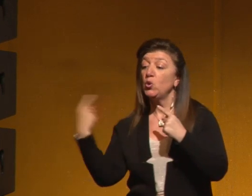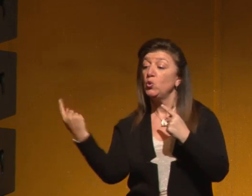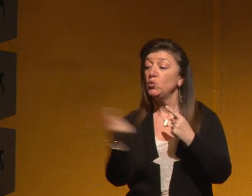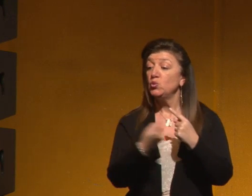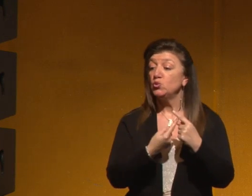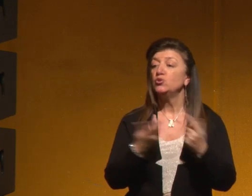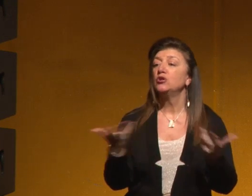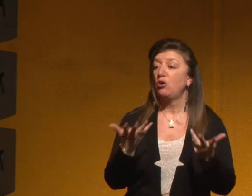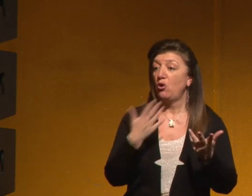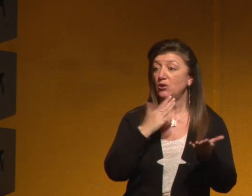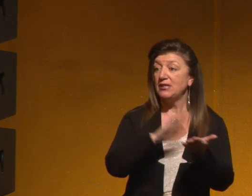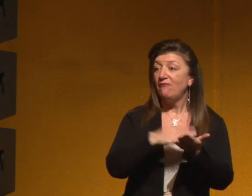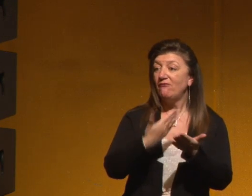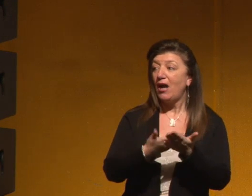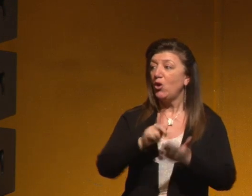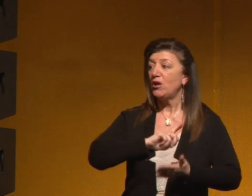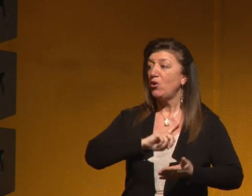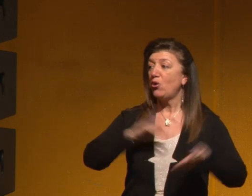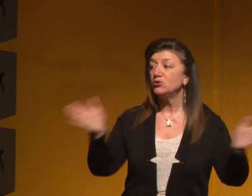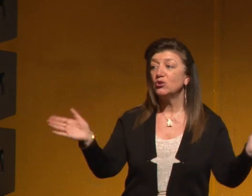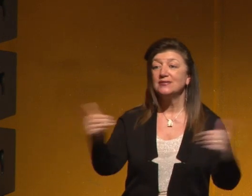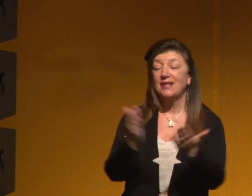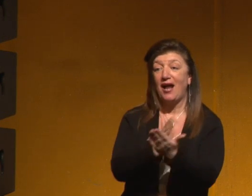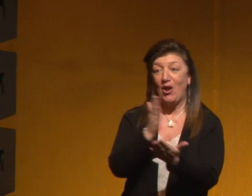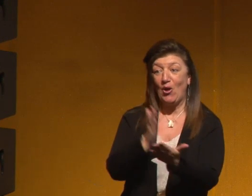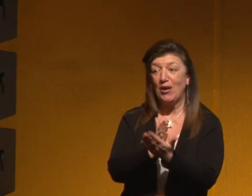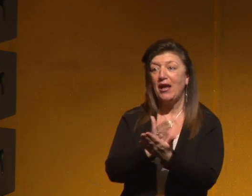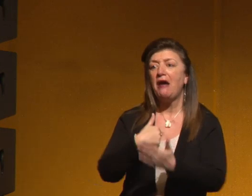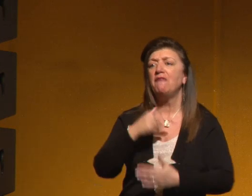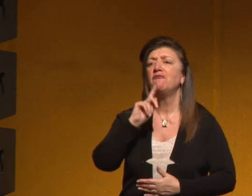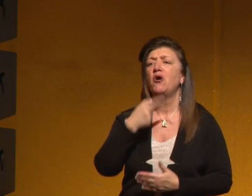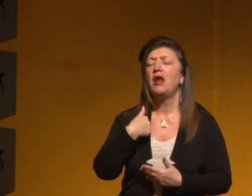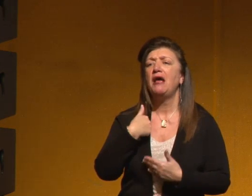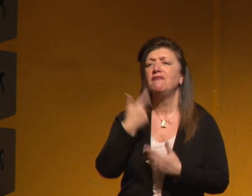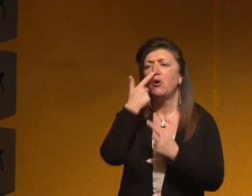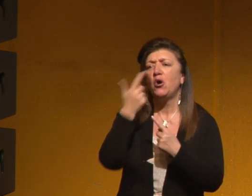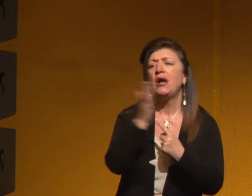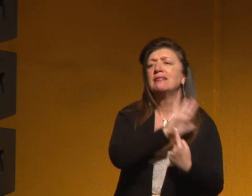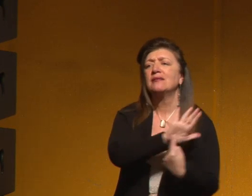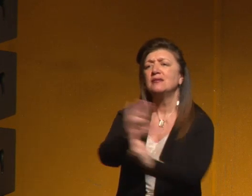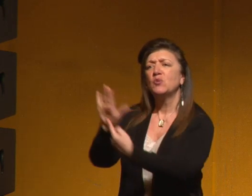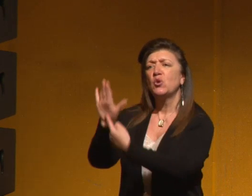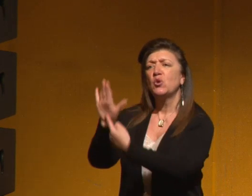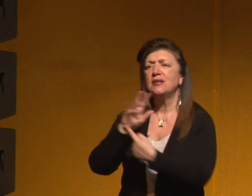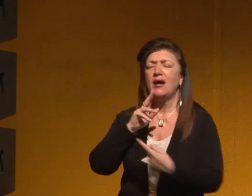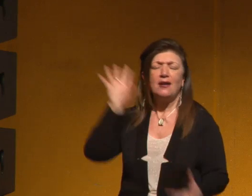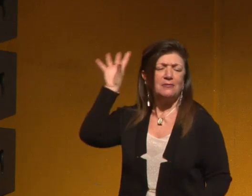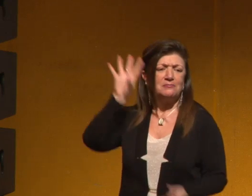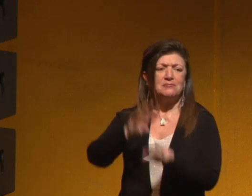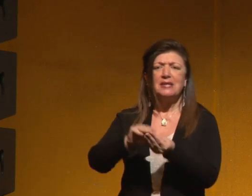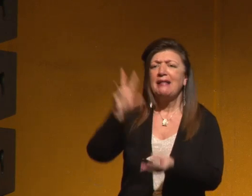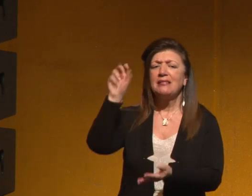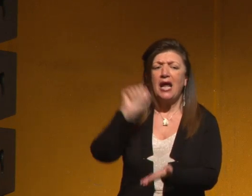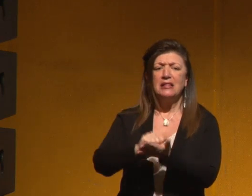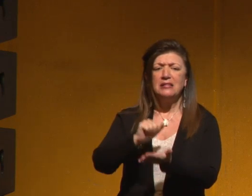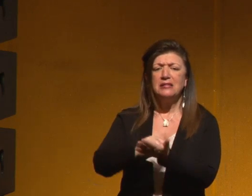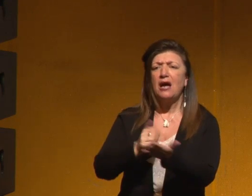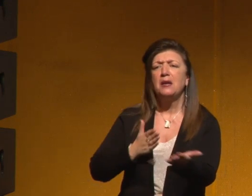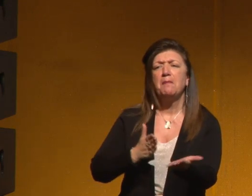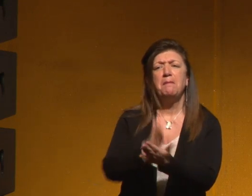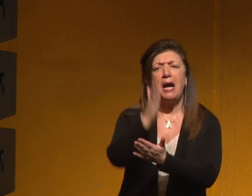valore di questo nostro salone volevamo dimostrare che 30 anni non passano invano volevamo dimostrare